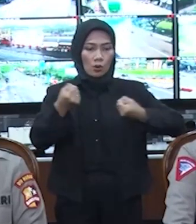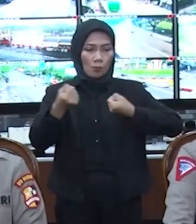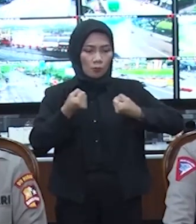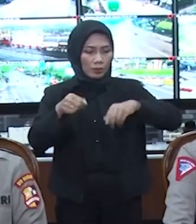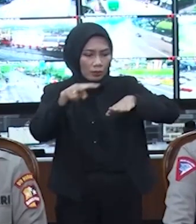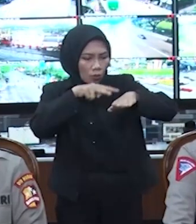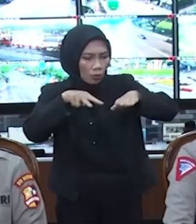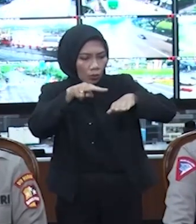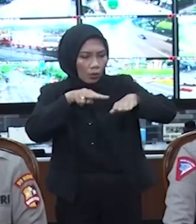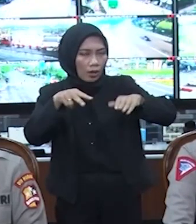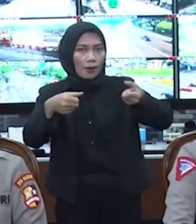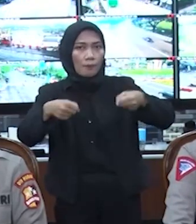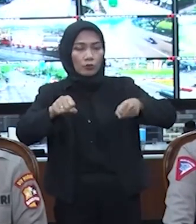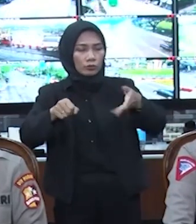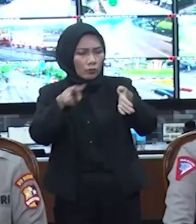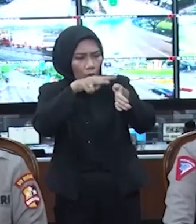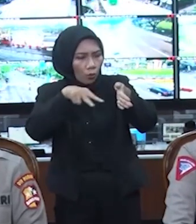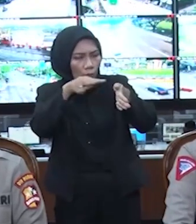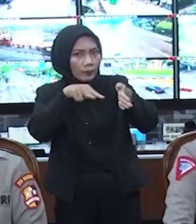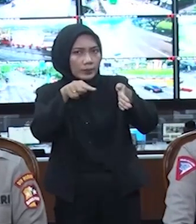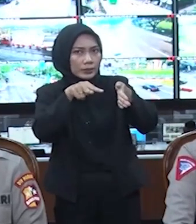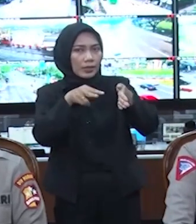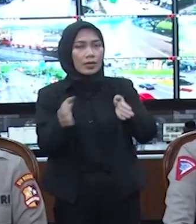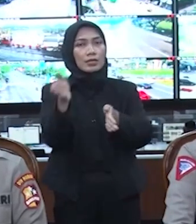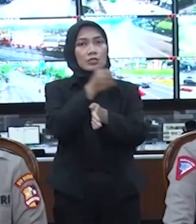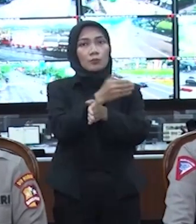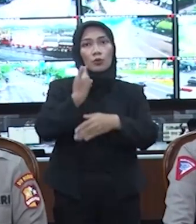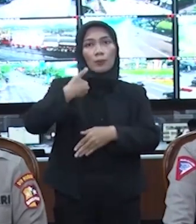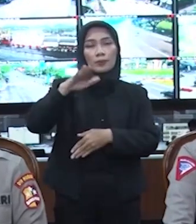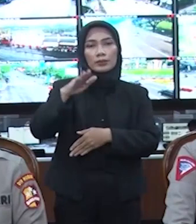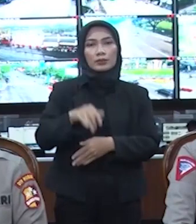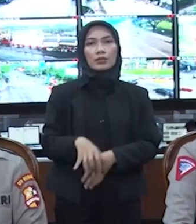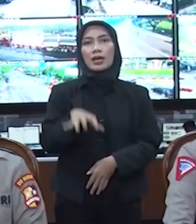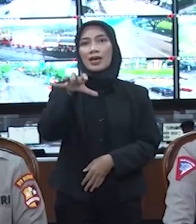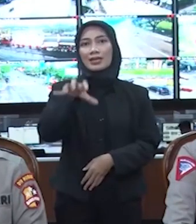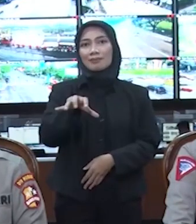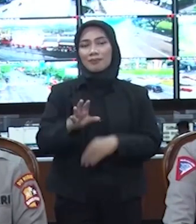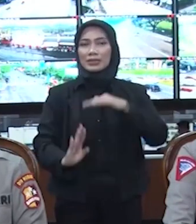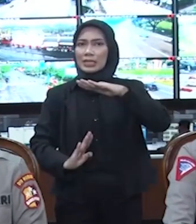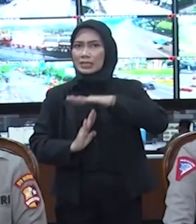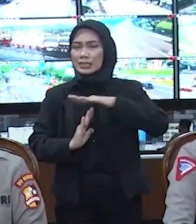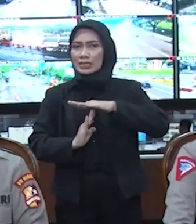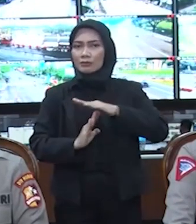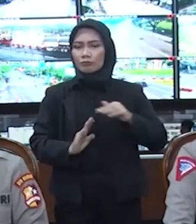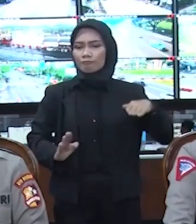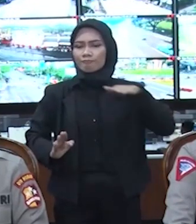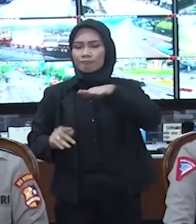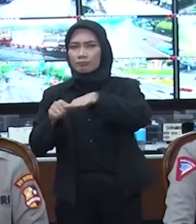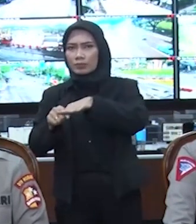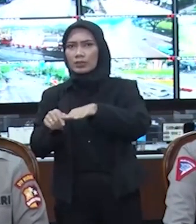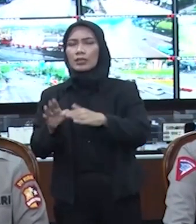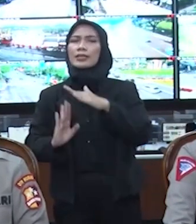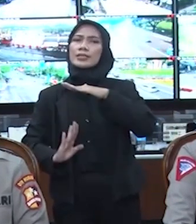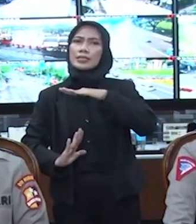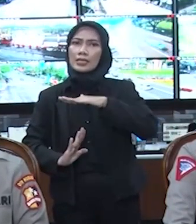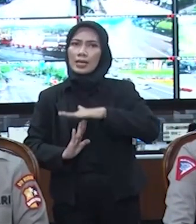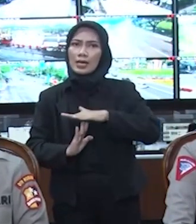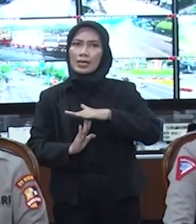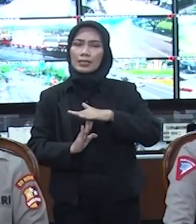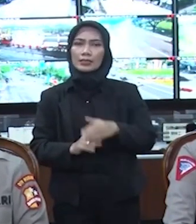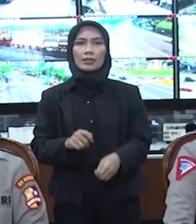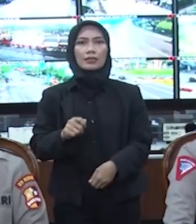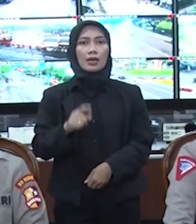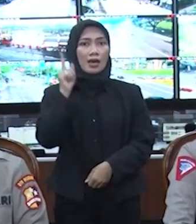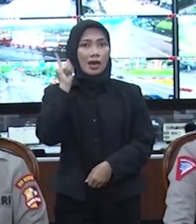perjalanan manfaatkan face area seefektif mungkin untuk beristirahat dan pastikan saldo